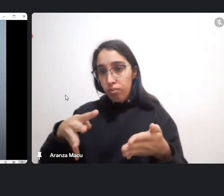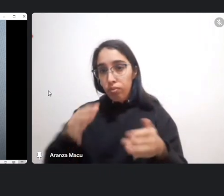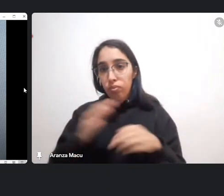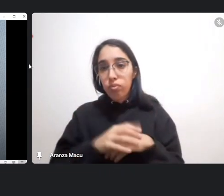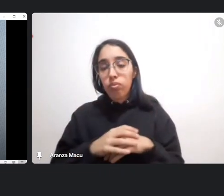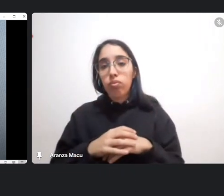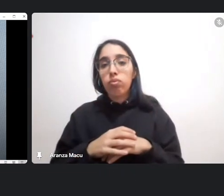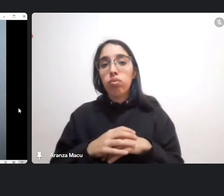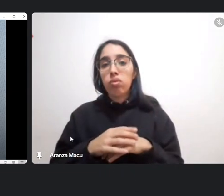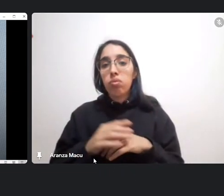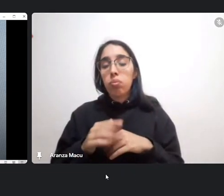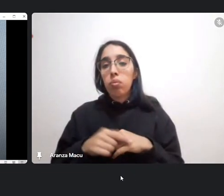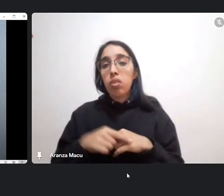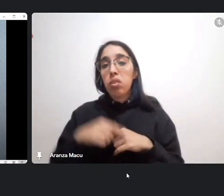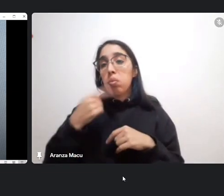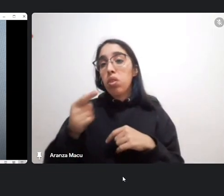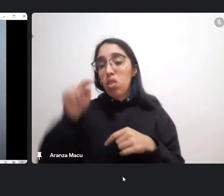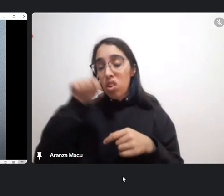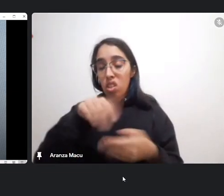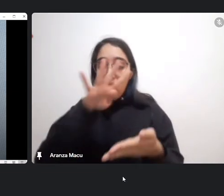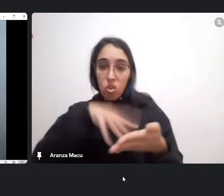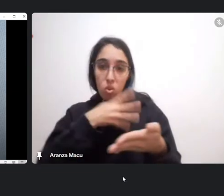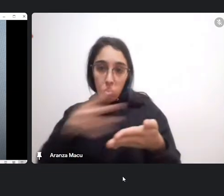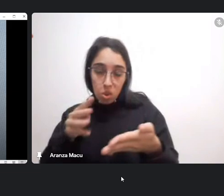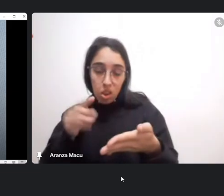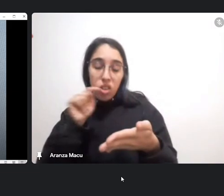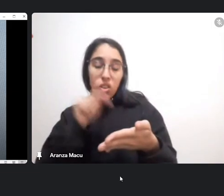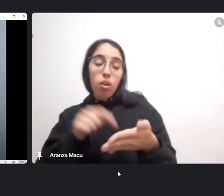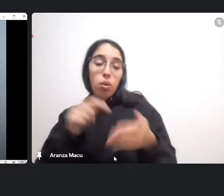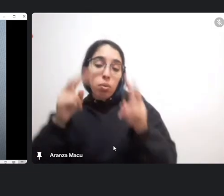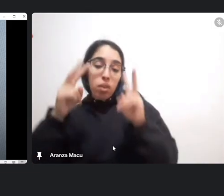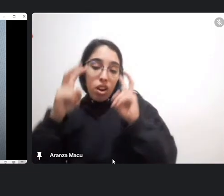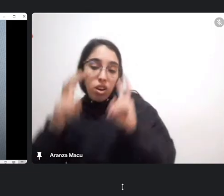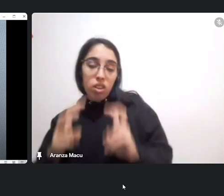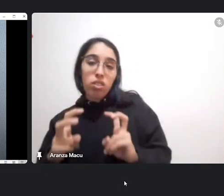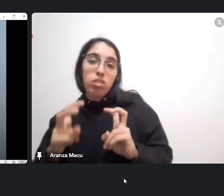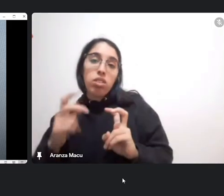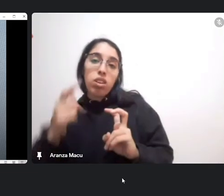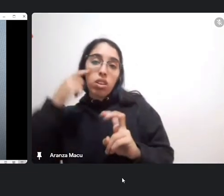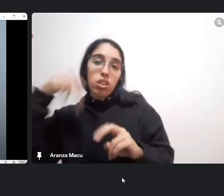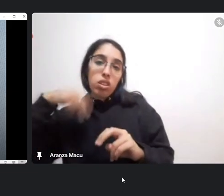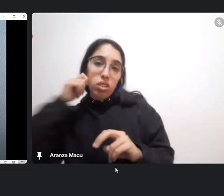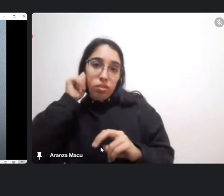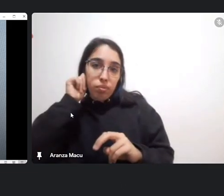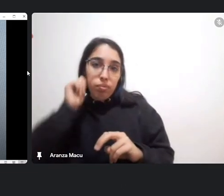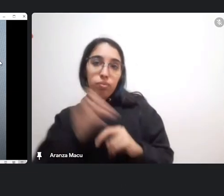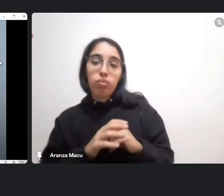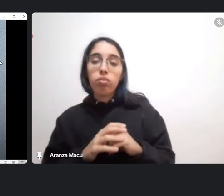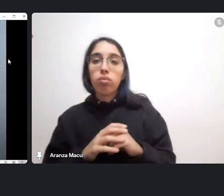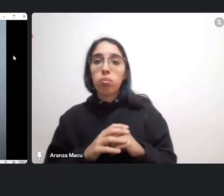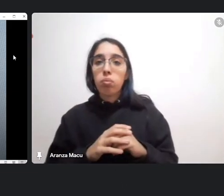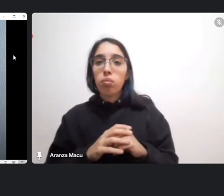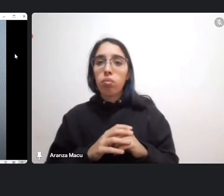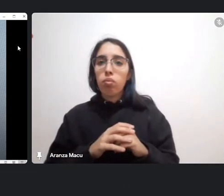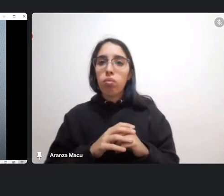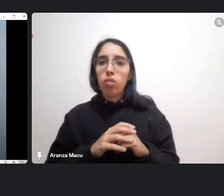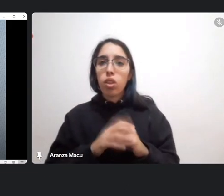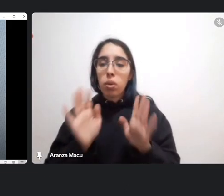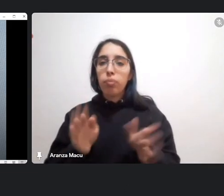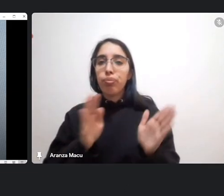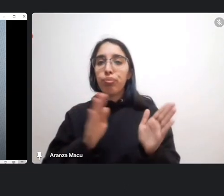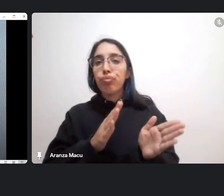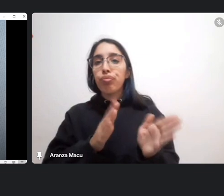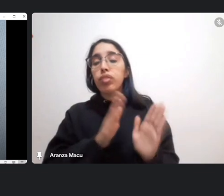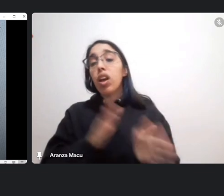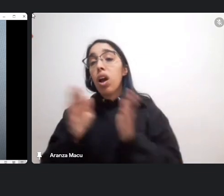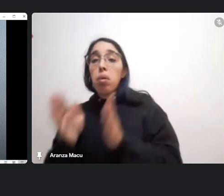Para el análisis de ING. Por otro lado, teníamos las frases verbales. Entonces, por